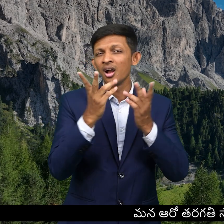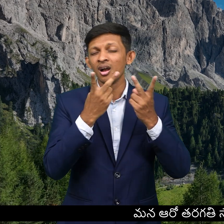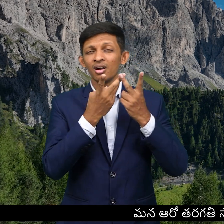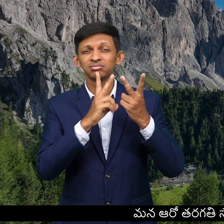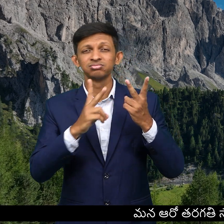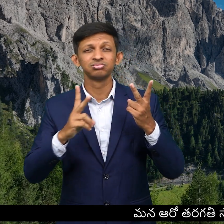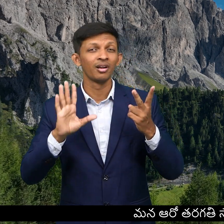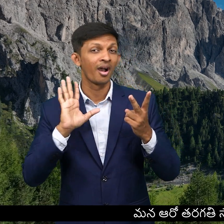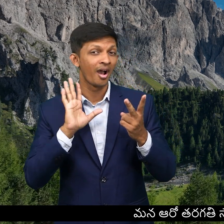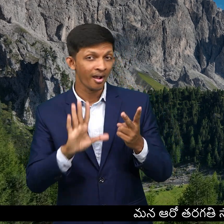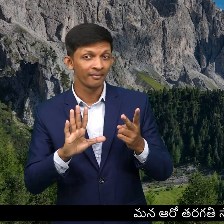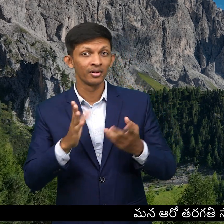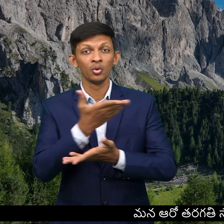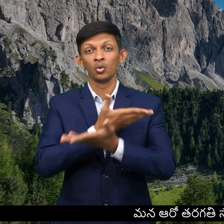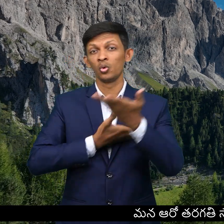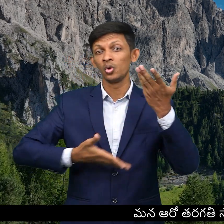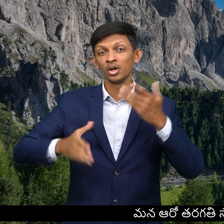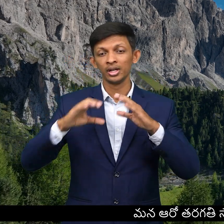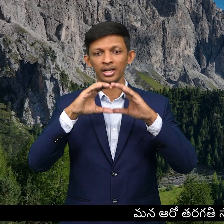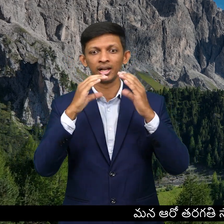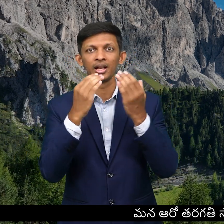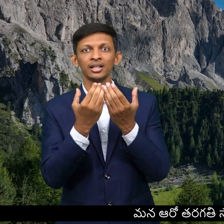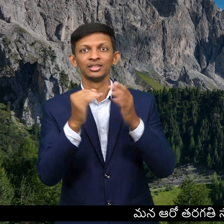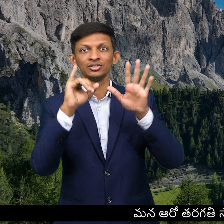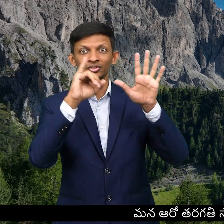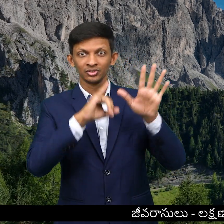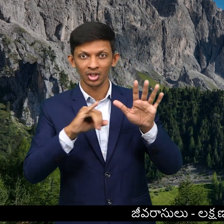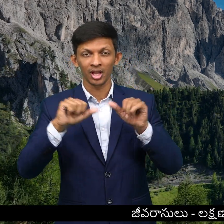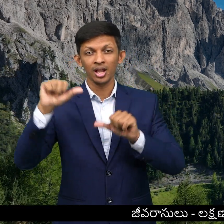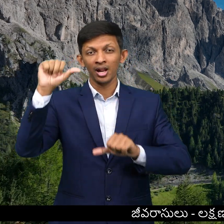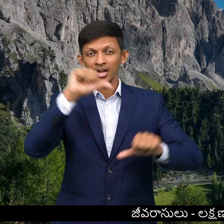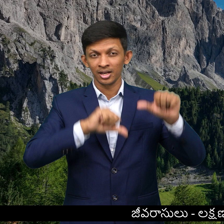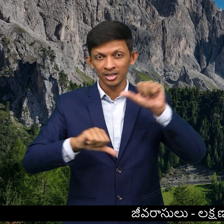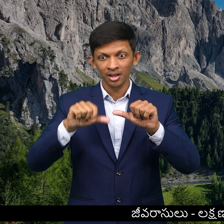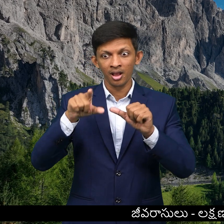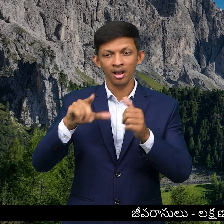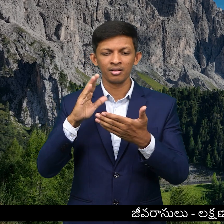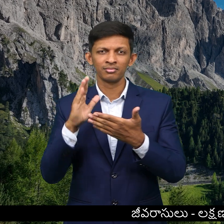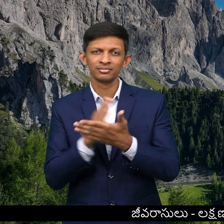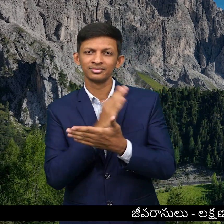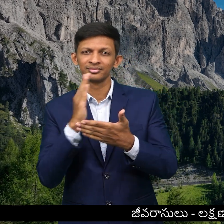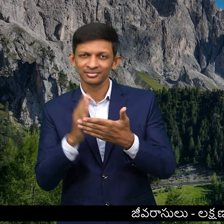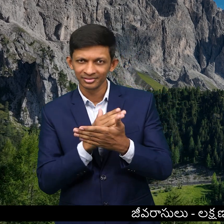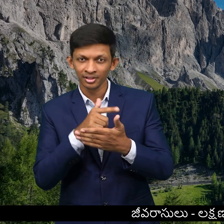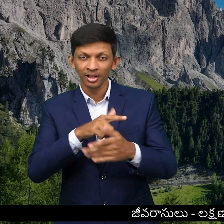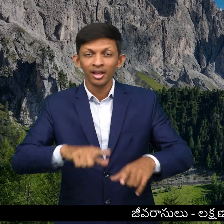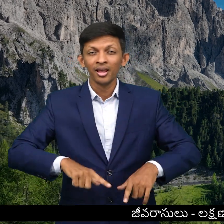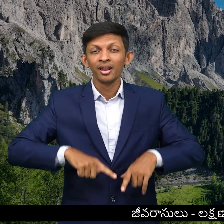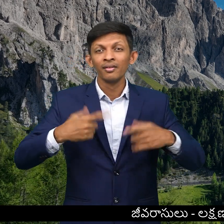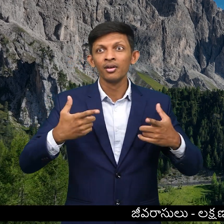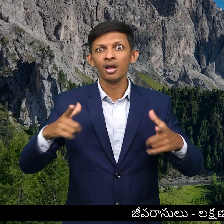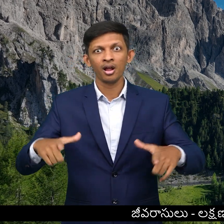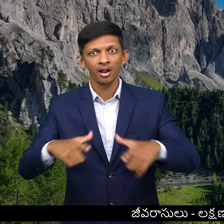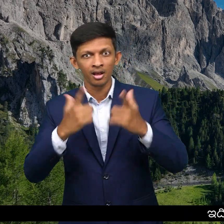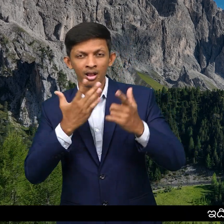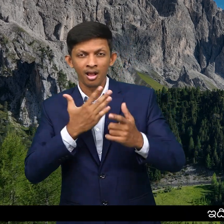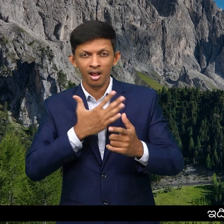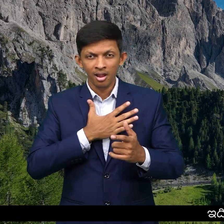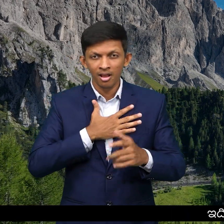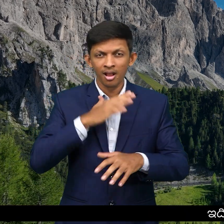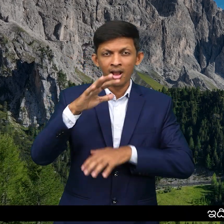మన 6వ తరగతి సామాన్య శాస్త్రంలోని పాఠం జీవరాశులు, లక్షణాలు మరియు